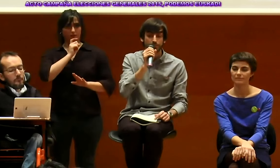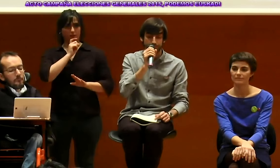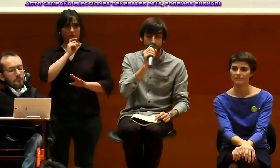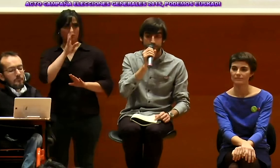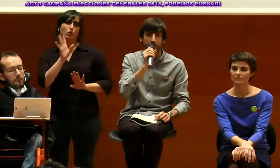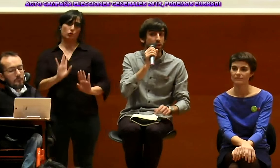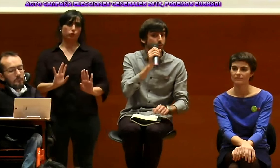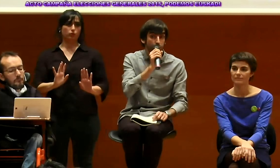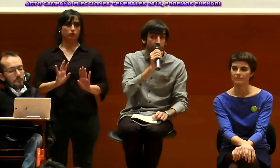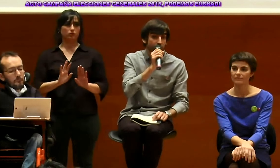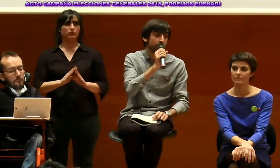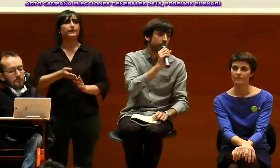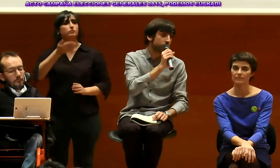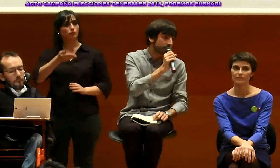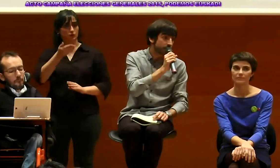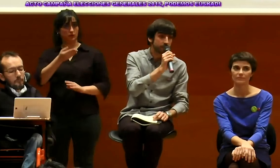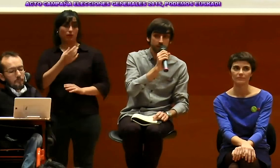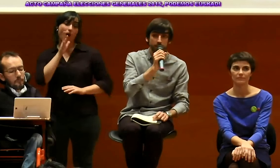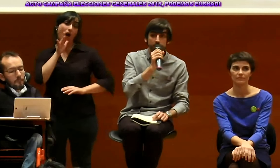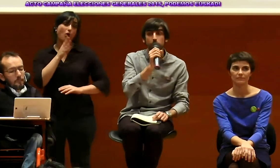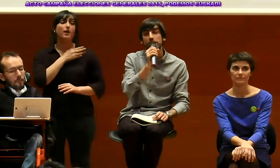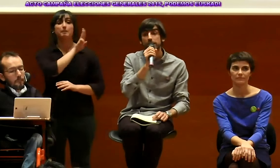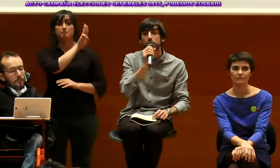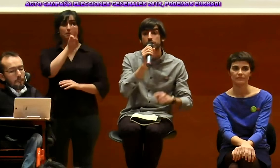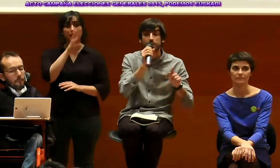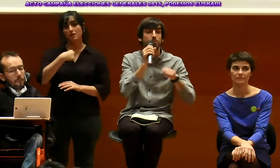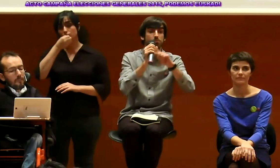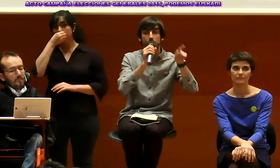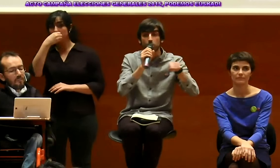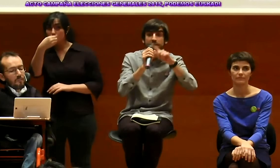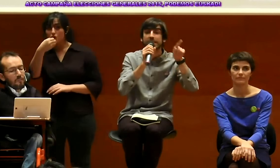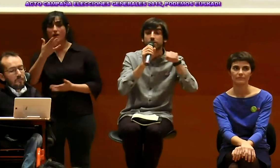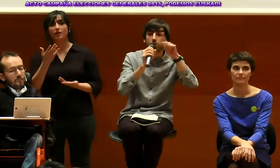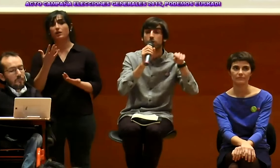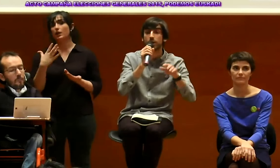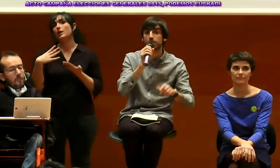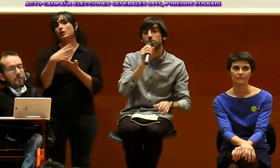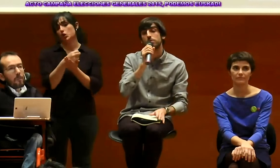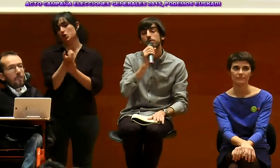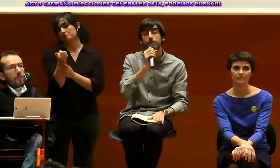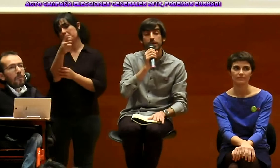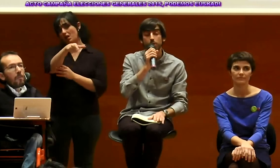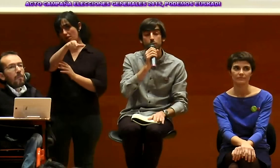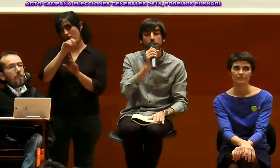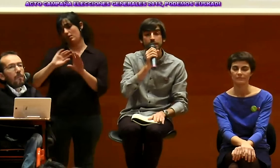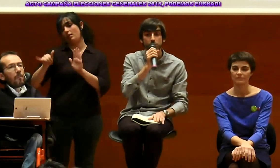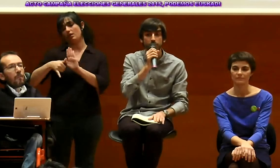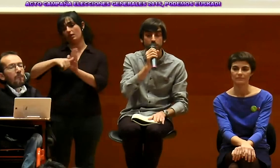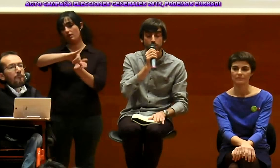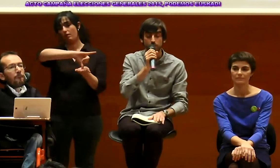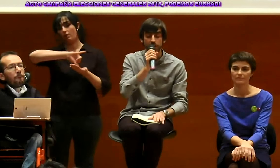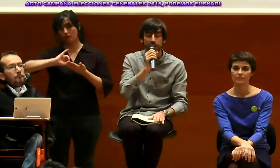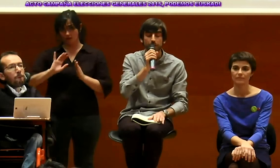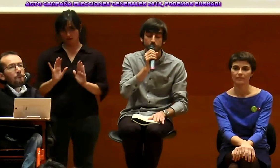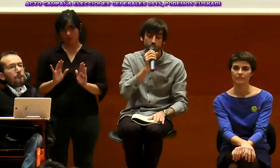Ahora, Partido Popular, Partido Socialista y todos aquellos que orbitan en torno a ellos, bien como muletas o bien